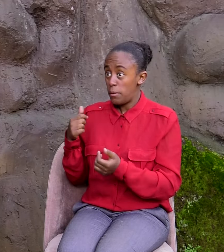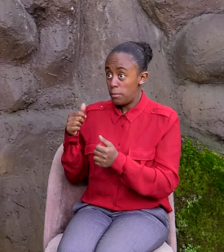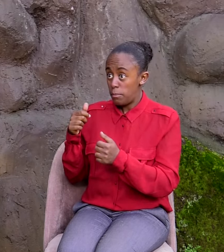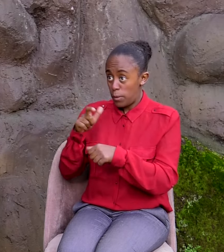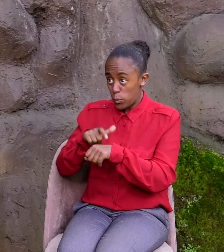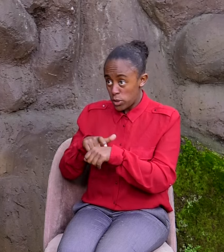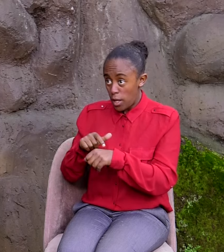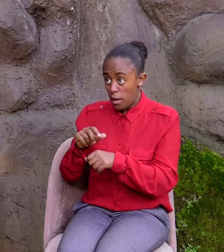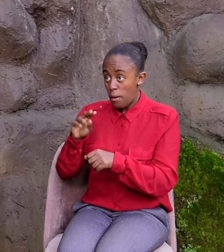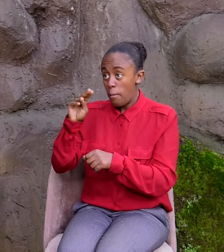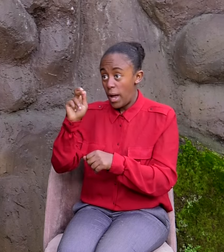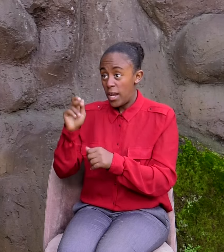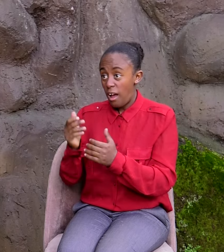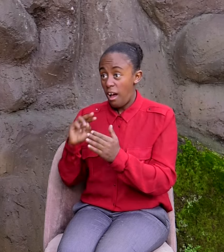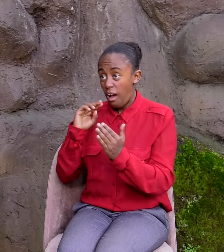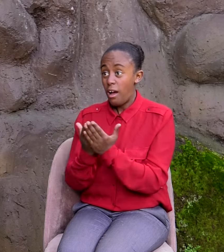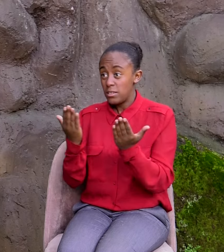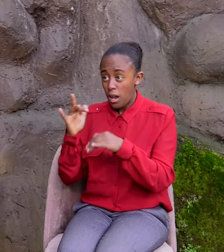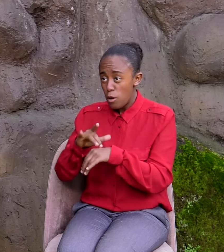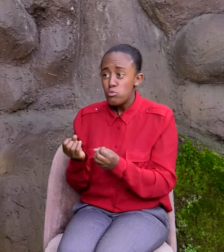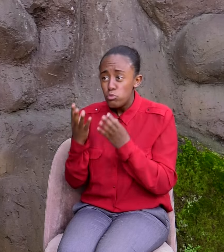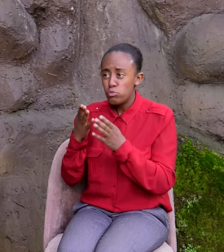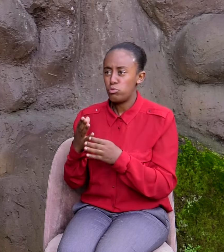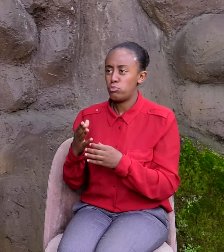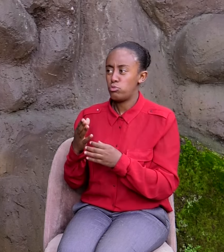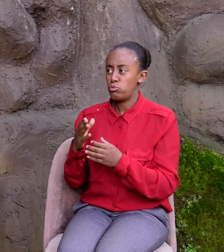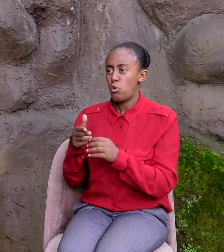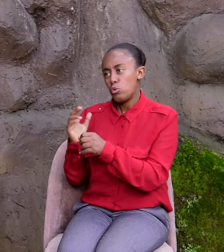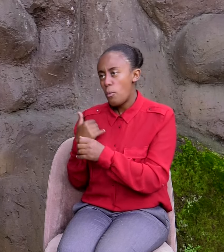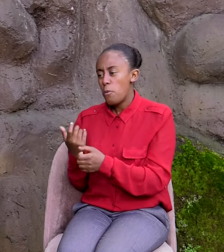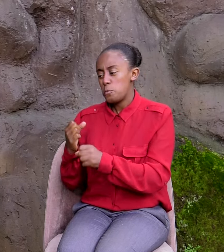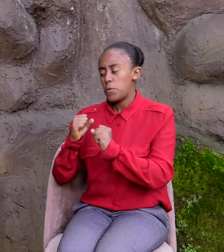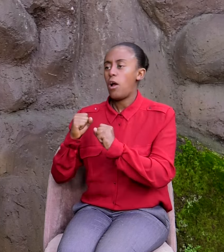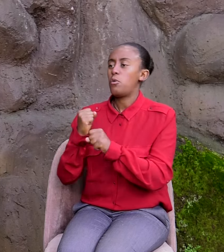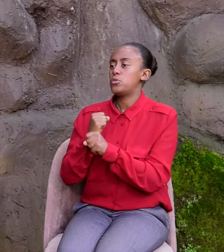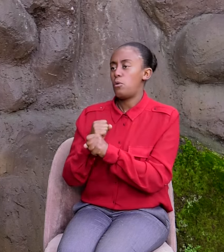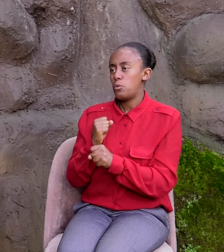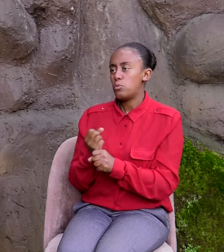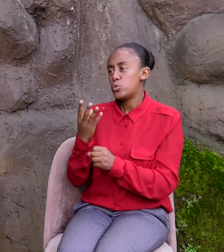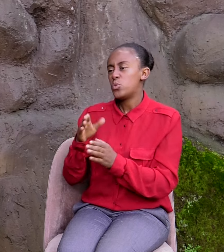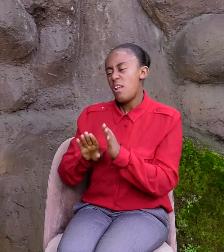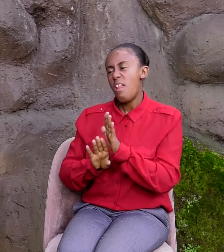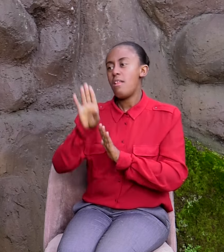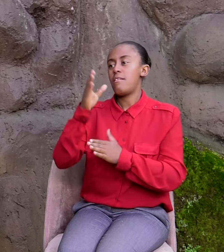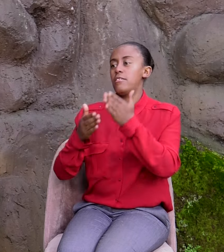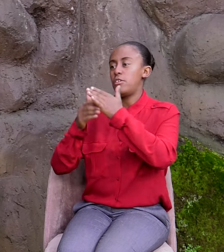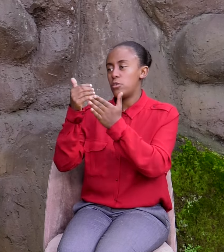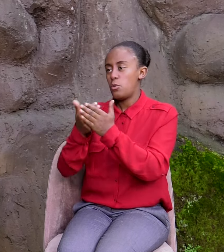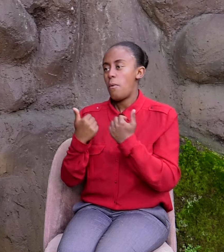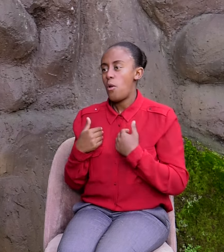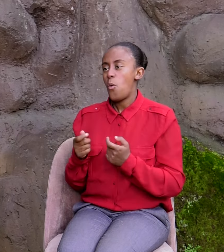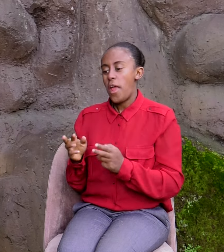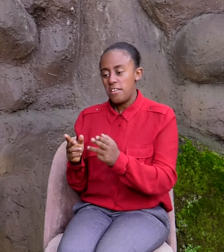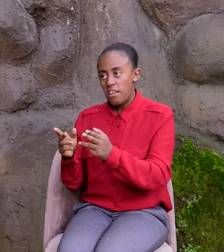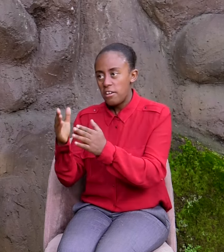በአዲስ ማለዳ ጋዜጣ ማለት ነው። ብዙ ልጆች ደግሞ ጠንክረው ብዙ ትልቅ ደረጃ ላይ የደረሱ አሉ። በኤዲተር